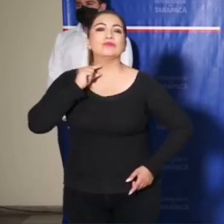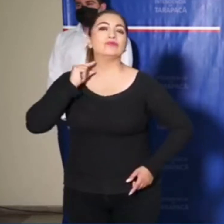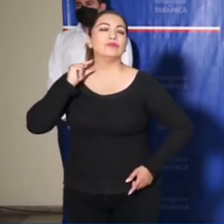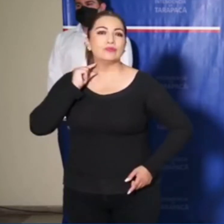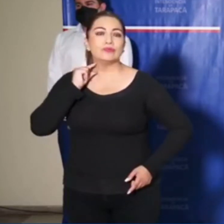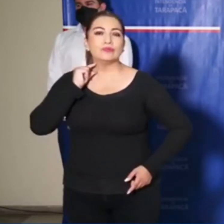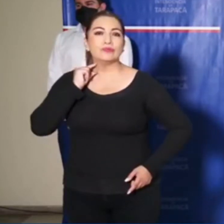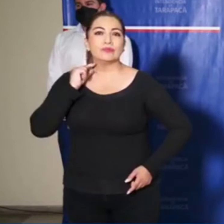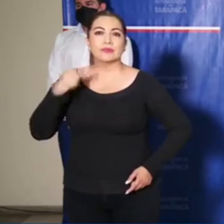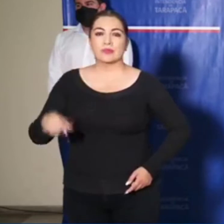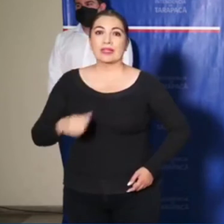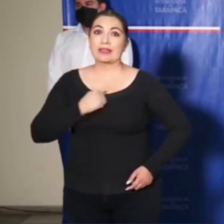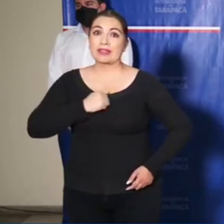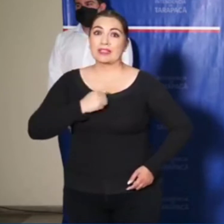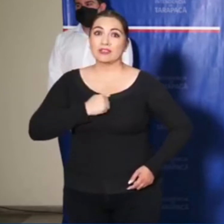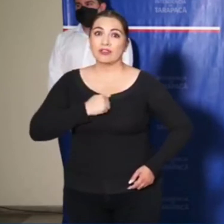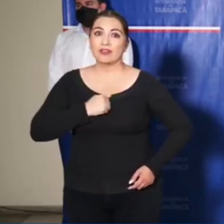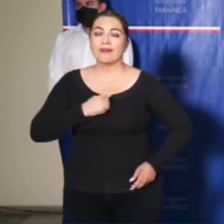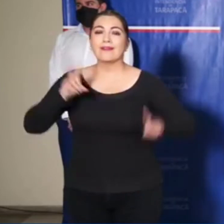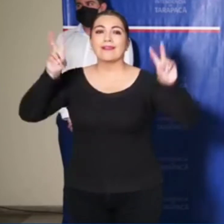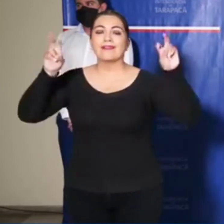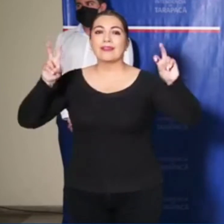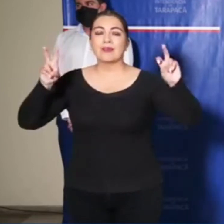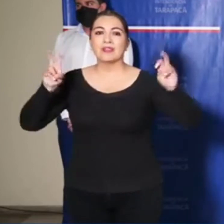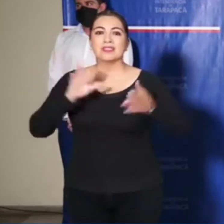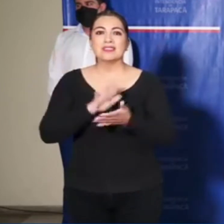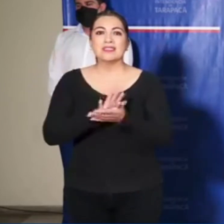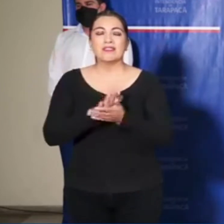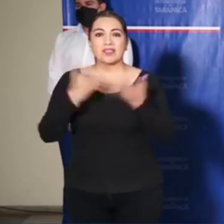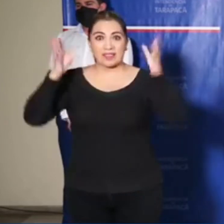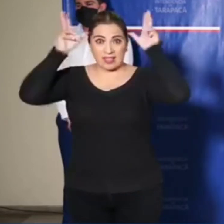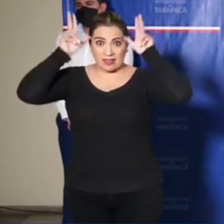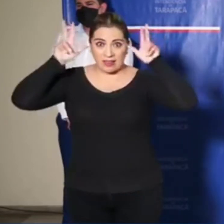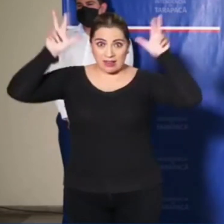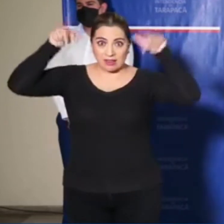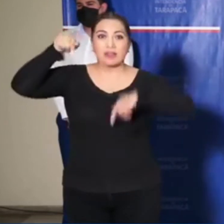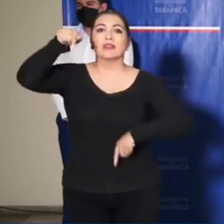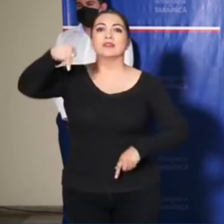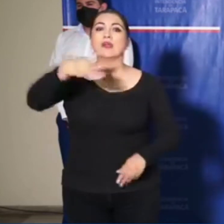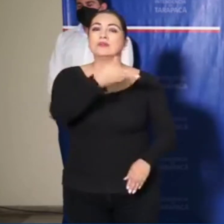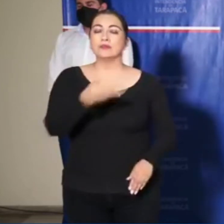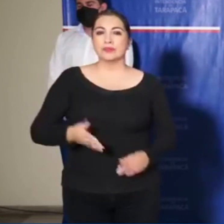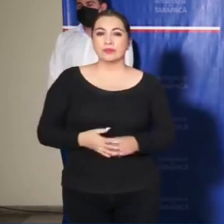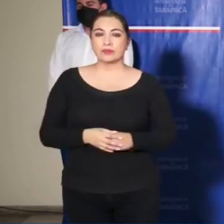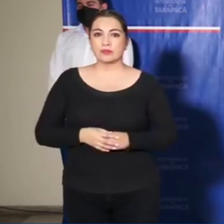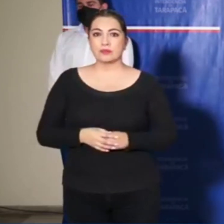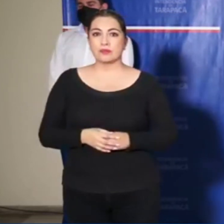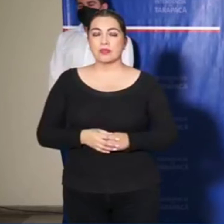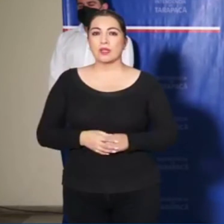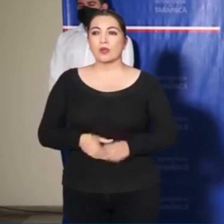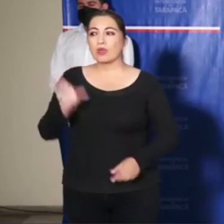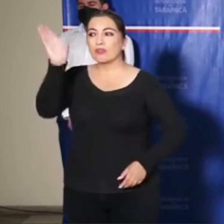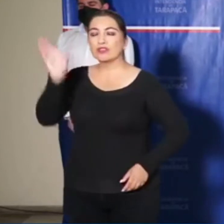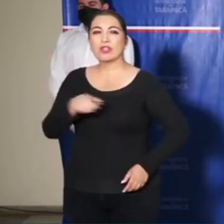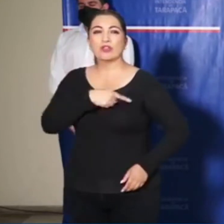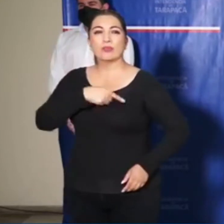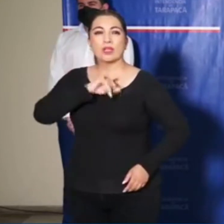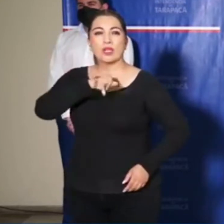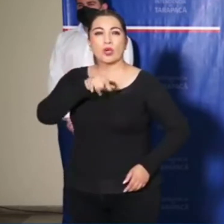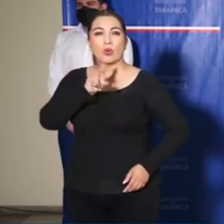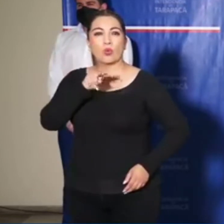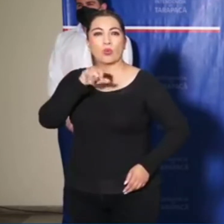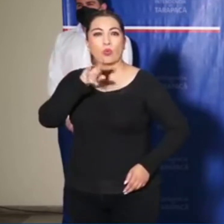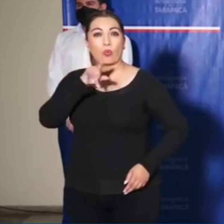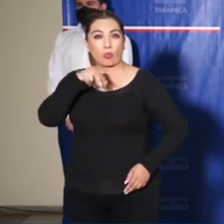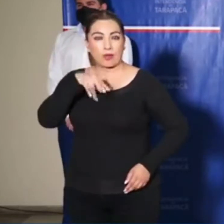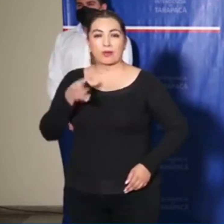en términos de lo que significa esta fiesta. Y fundamentalmente quiero agradecer a Juan Pablo y a su equipo